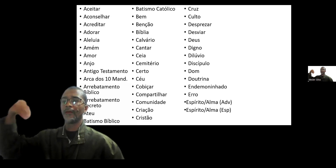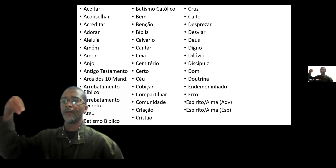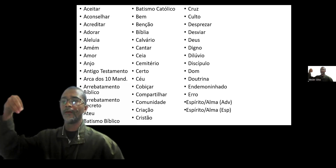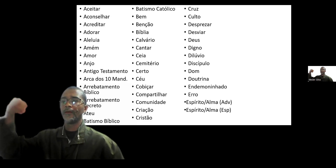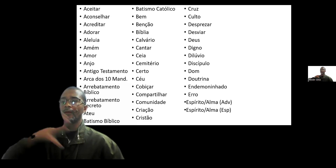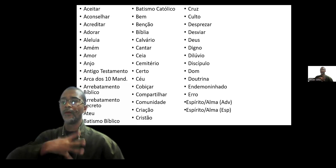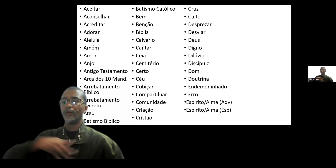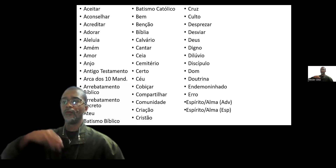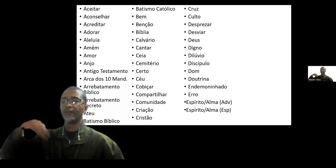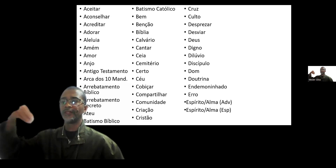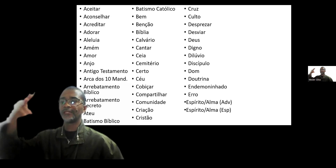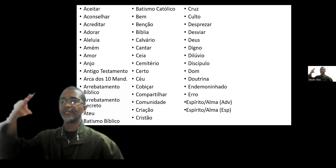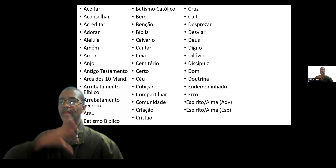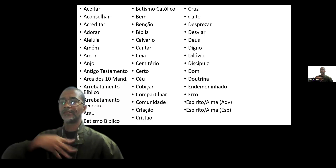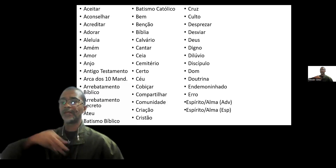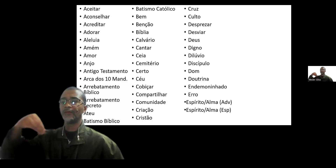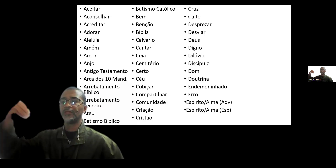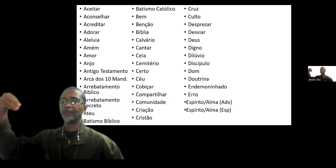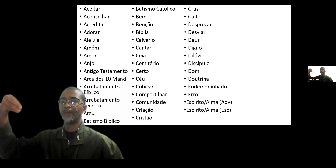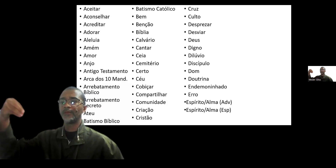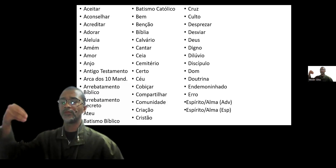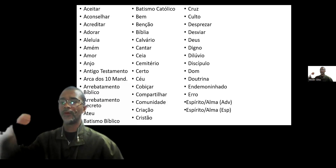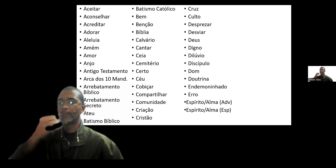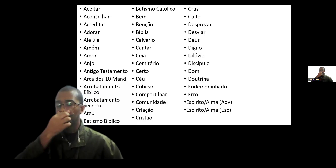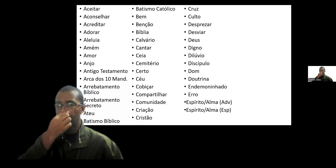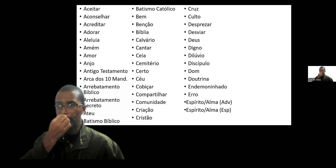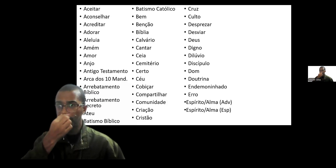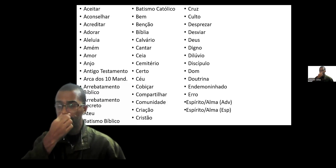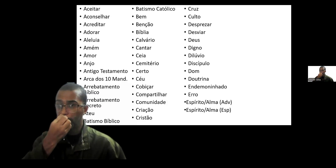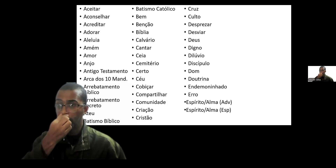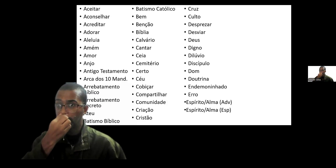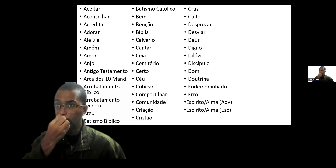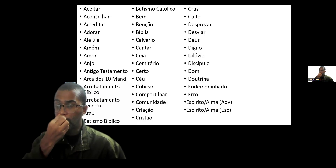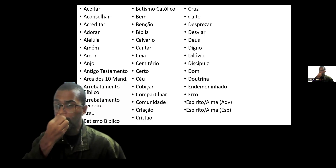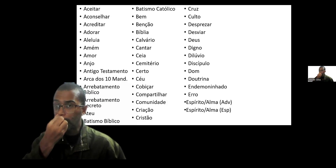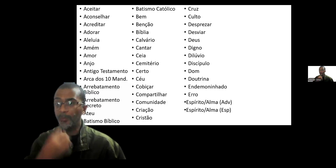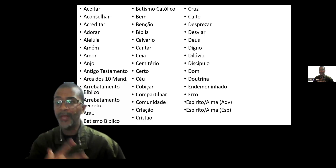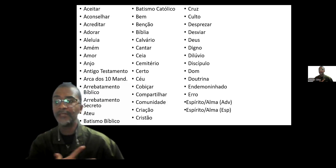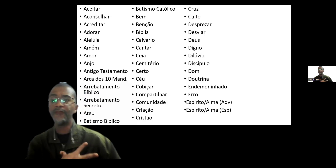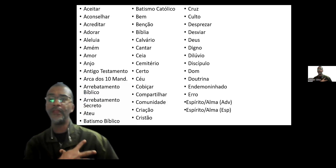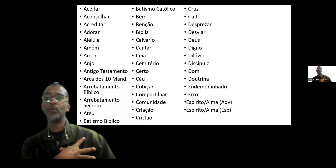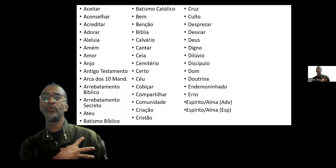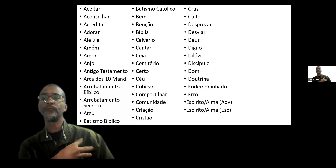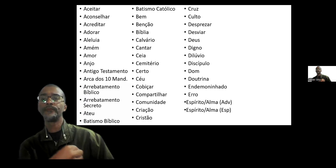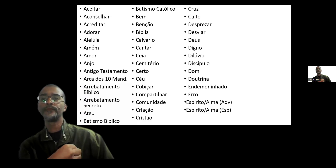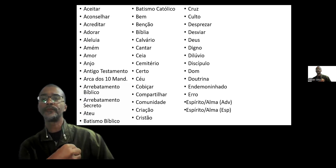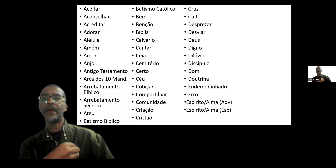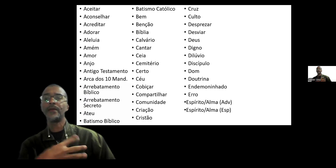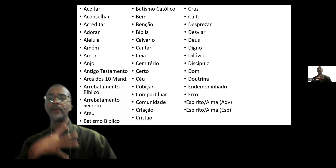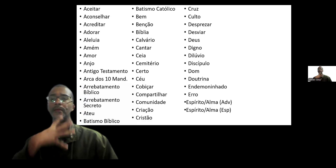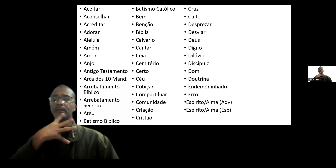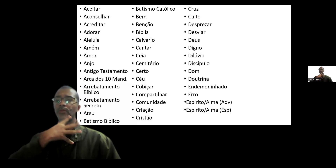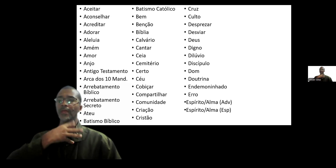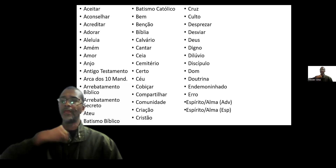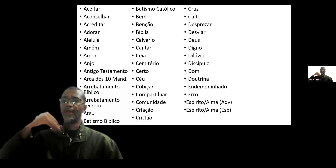que um fantasminha saindo de dentro da pessoa, tá? Tem que tomar cuidado que parece filho,